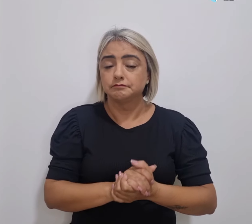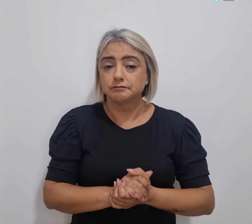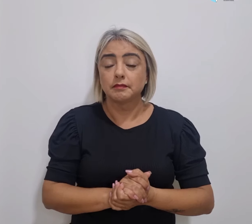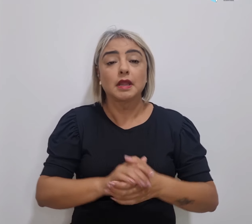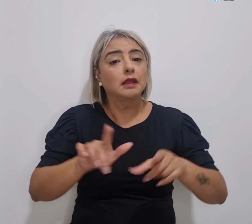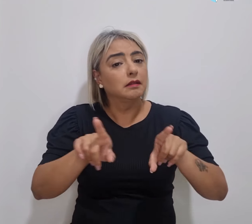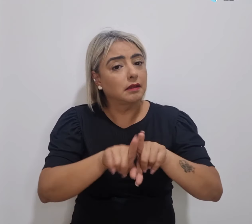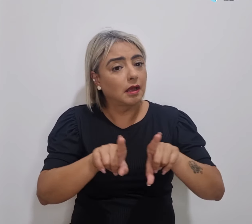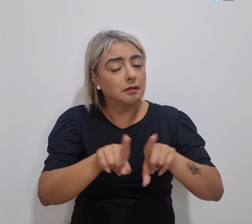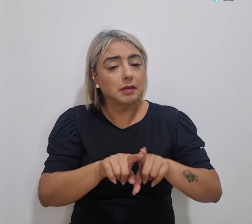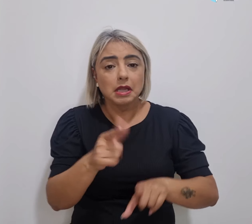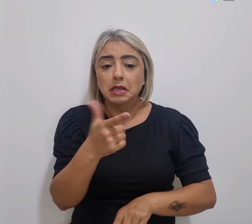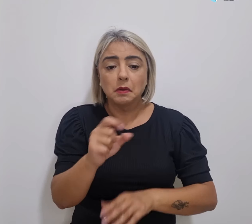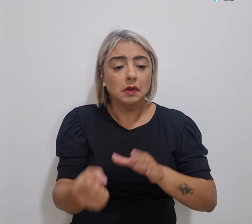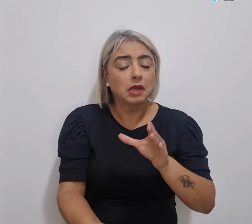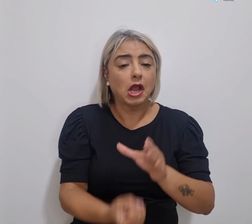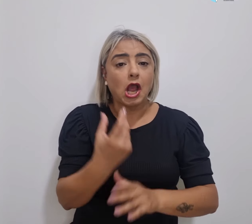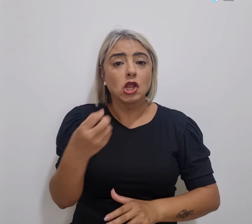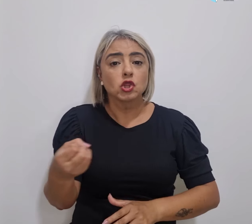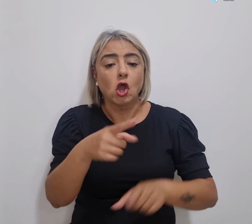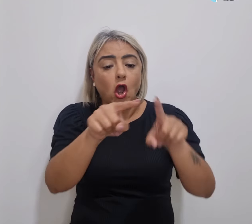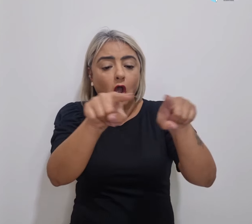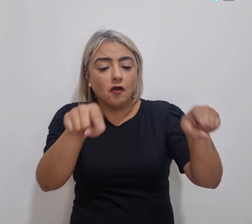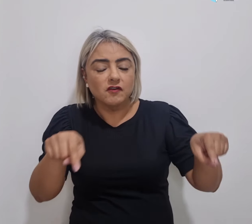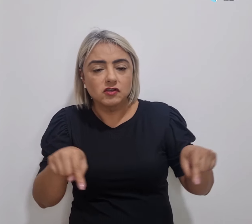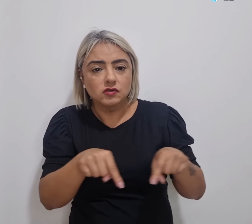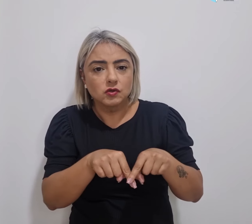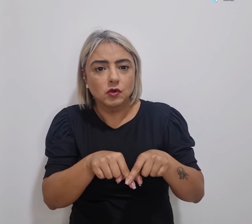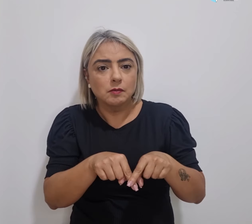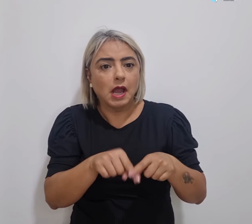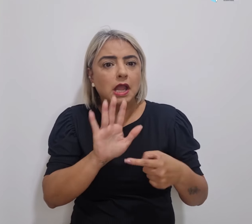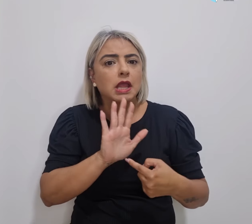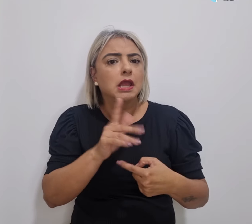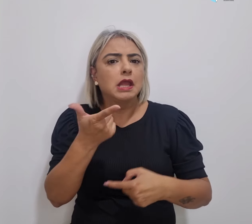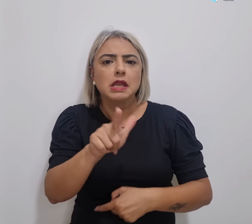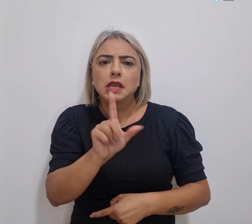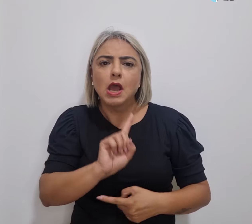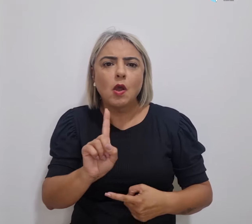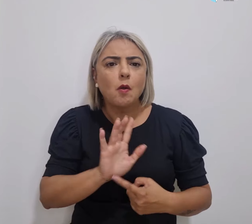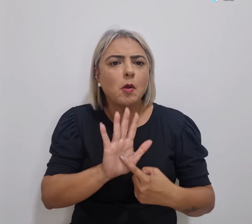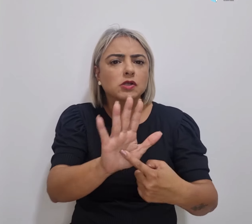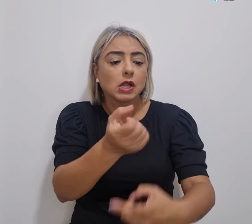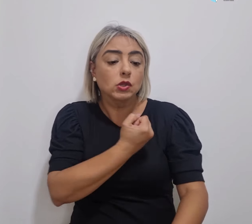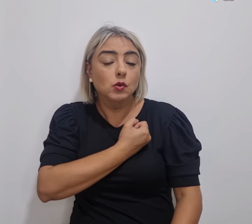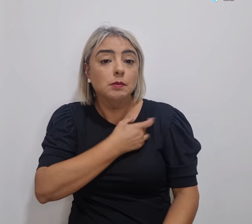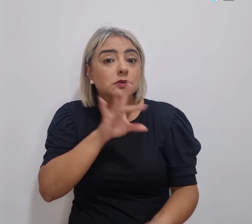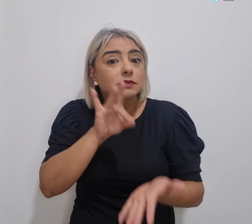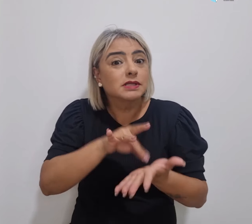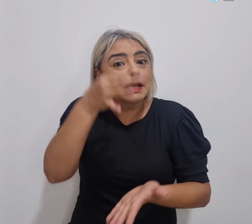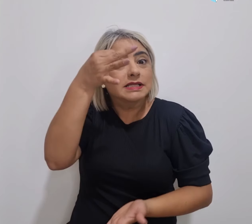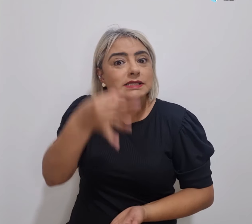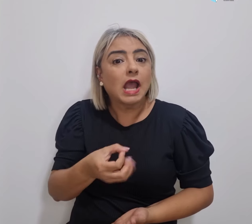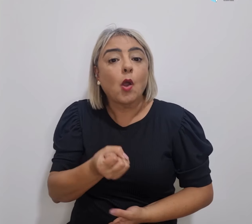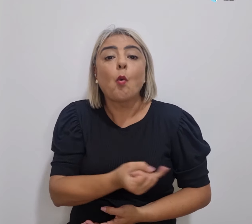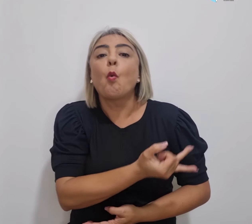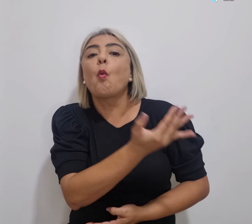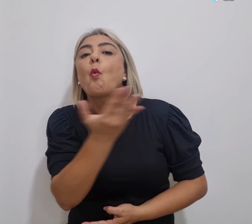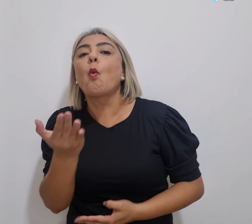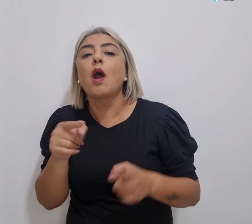de não criar novas turmas e não revelar em números exatos quantas turmas de Ejaíte